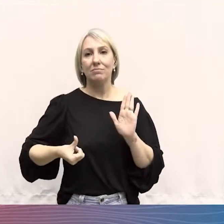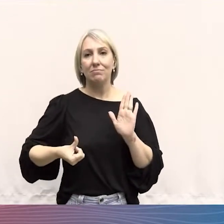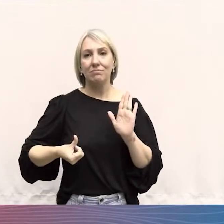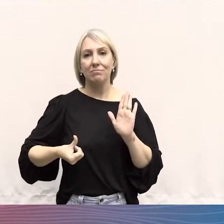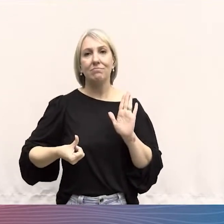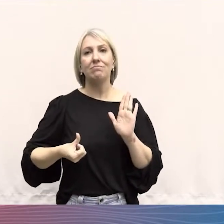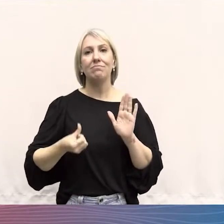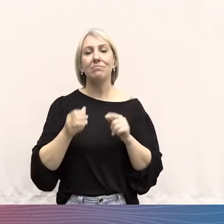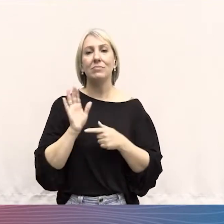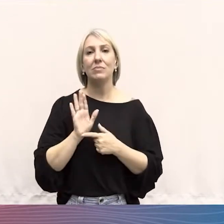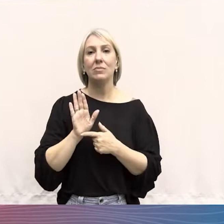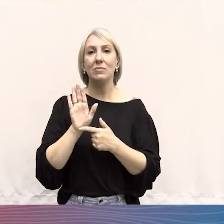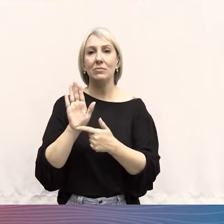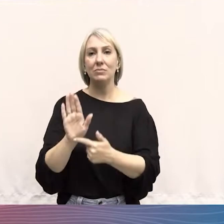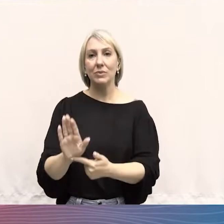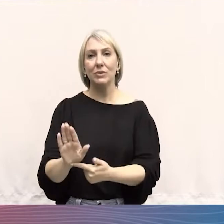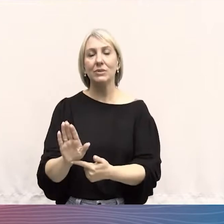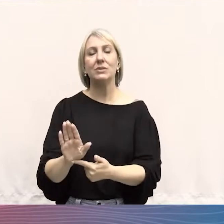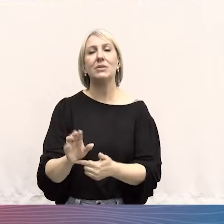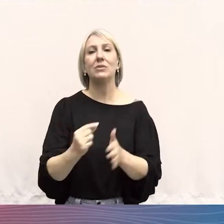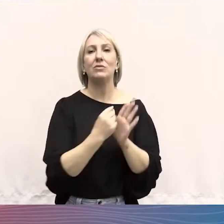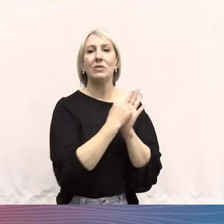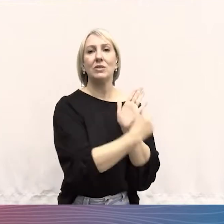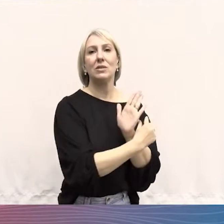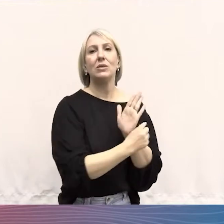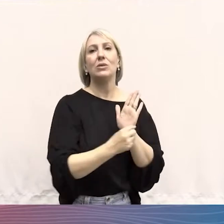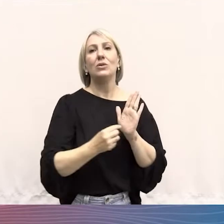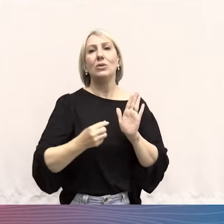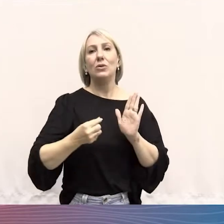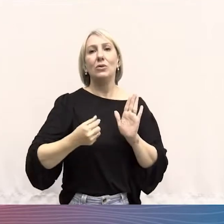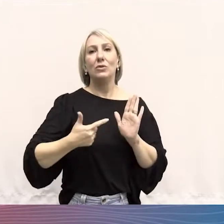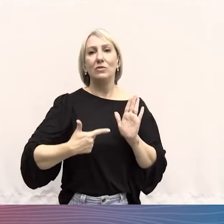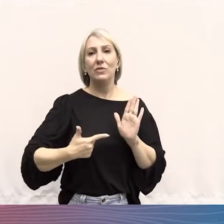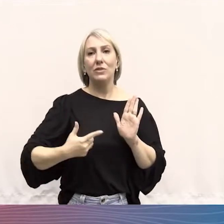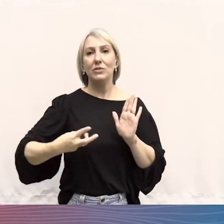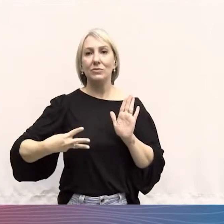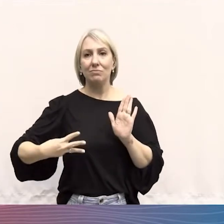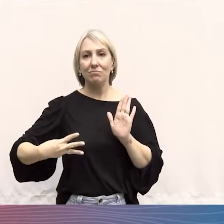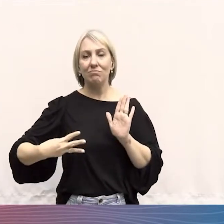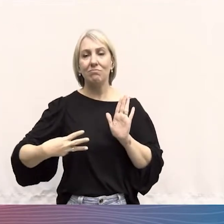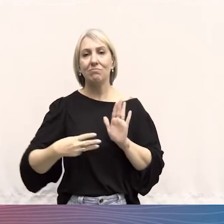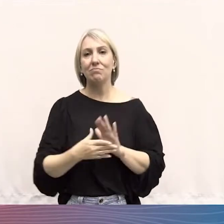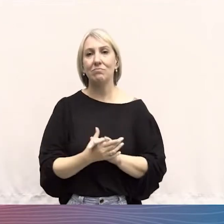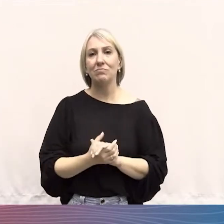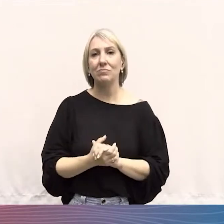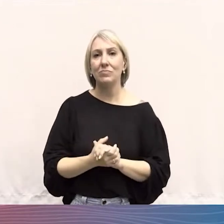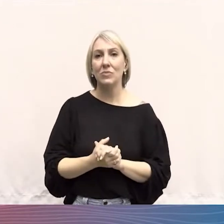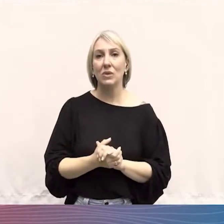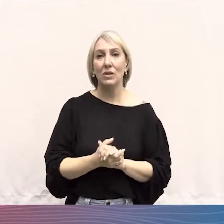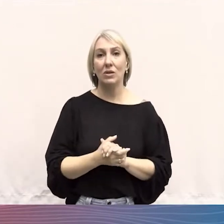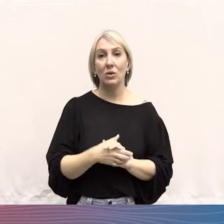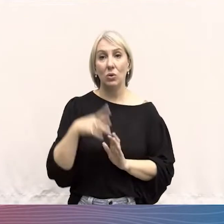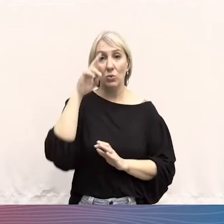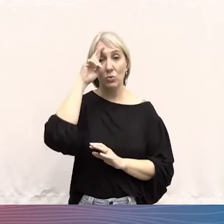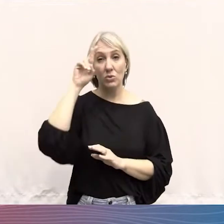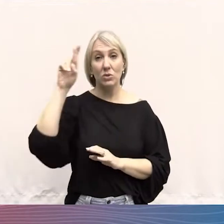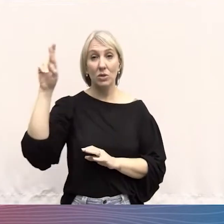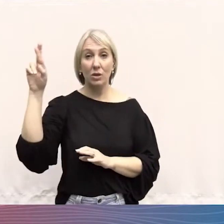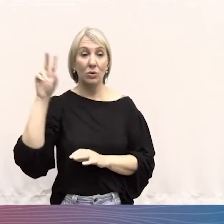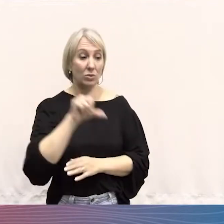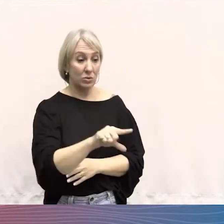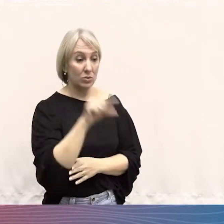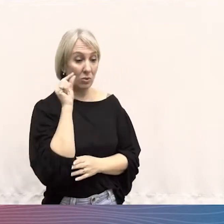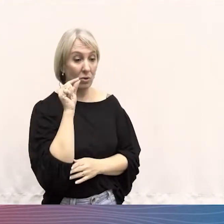ele diz assim, versículo 23, ali então o Senhor levanta um rei, chamado rei